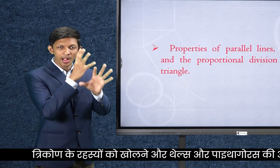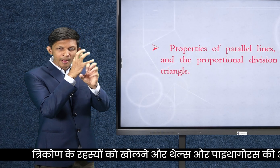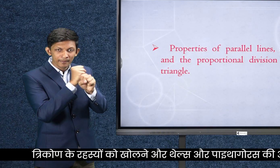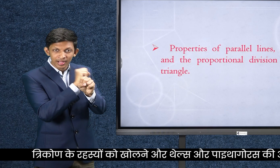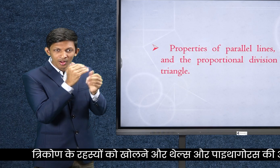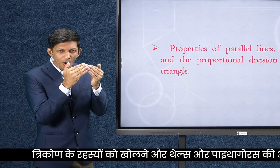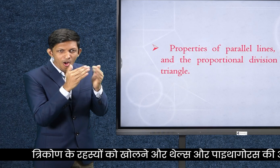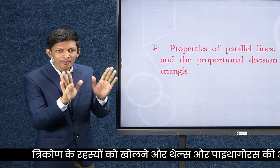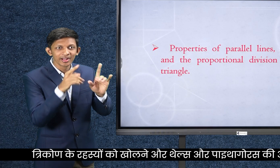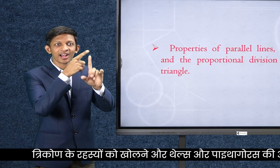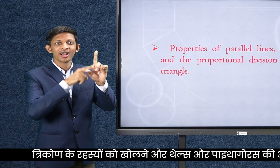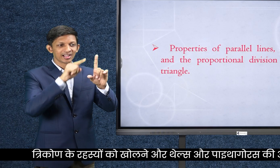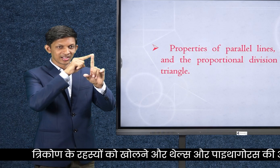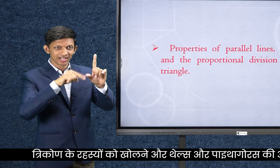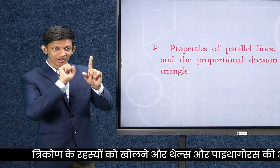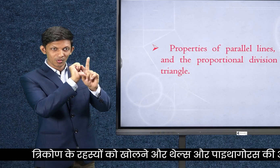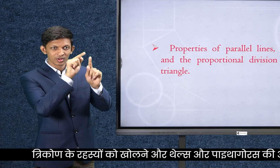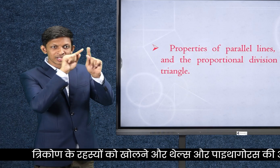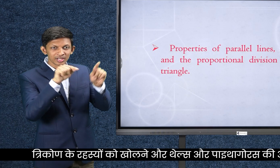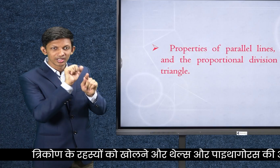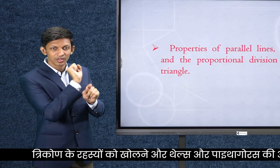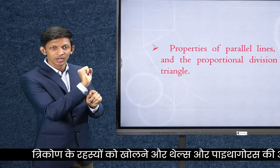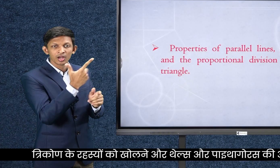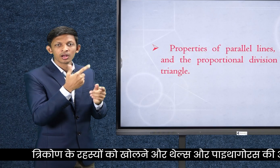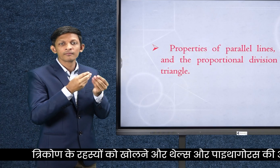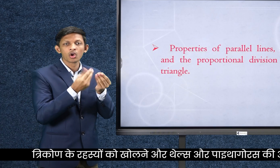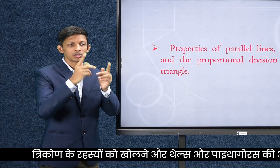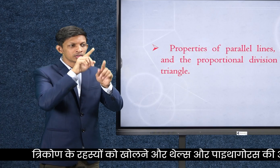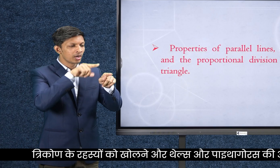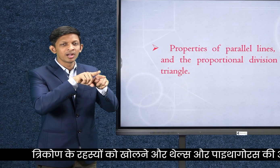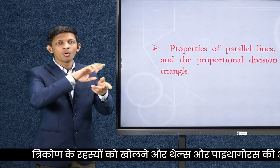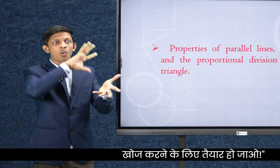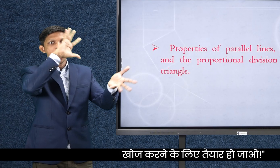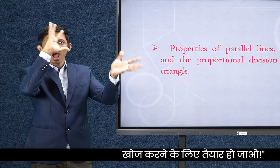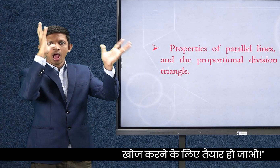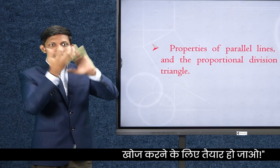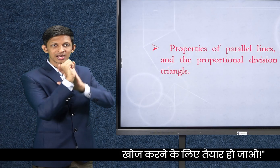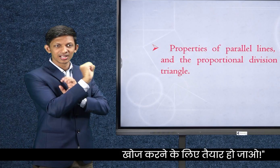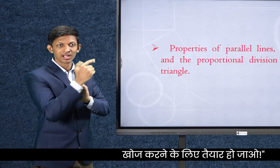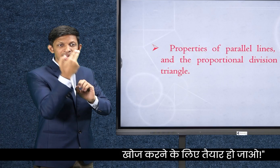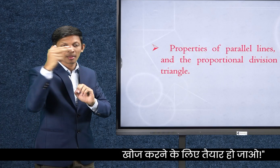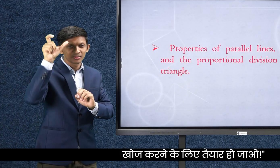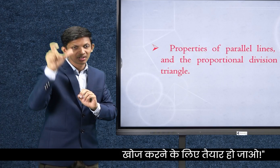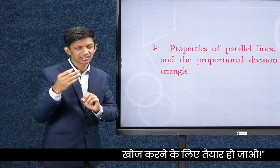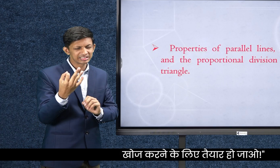को खोलने और तेल्स और पाइथागोरस की आकर्षक दुनिया की खोज करने के लिए तैयार हो